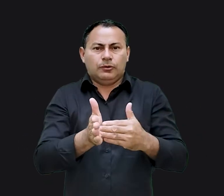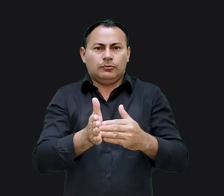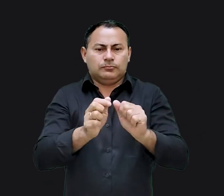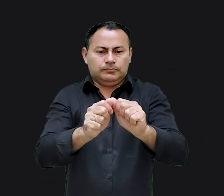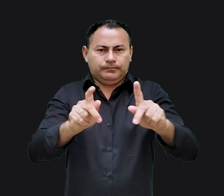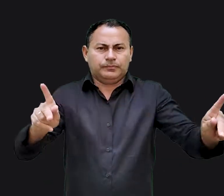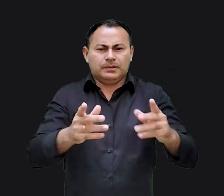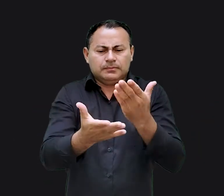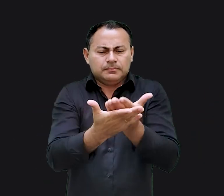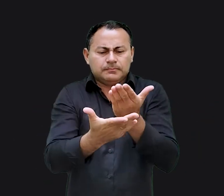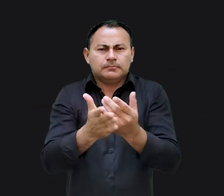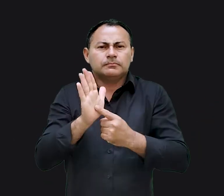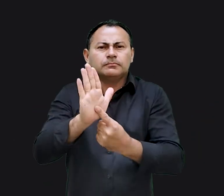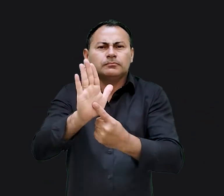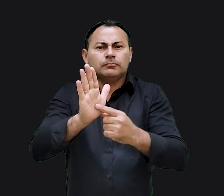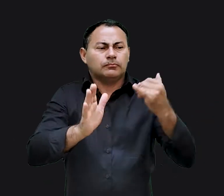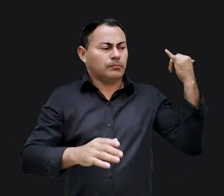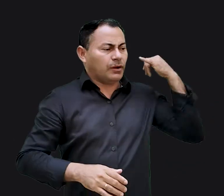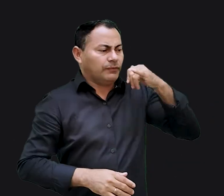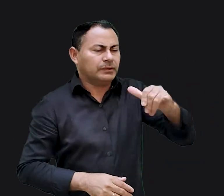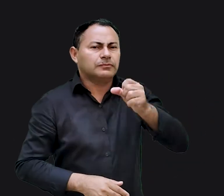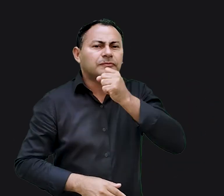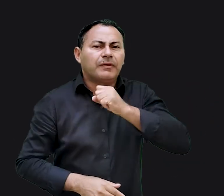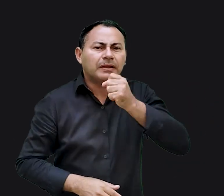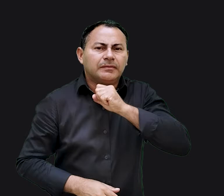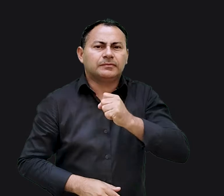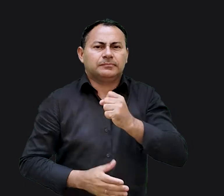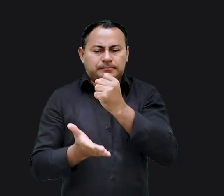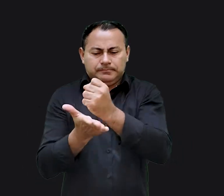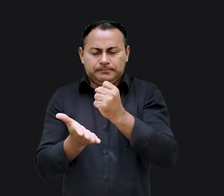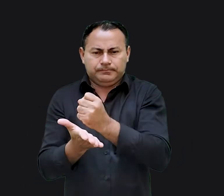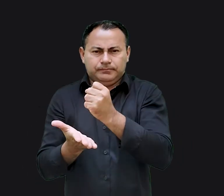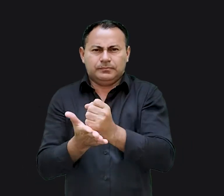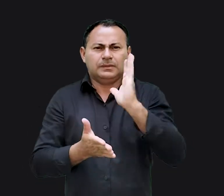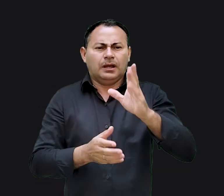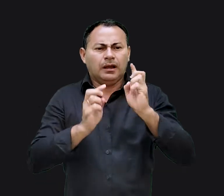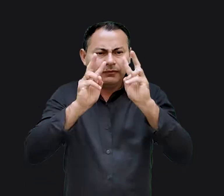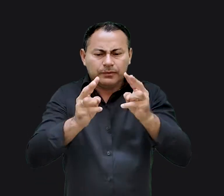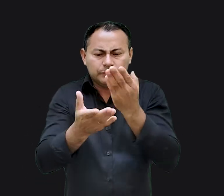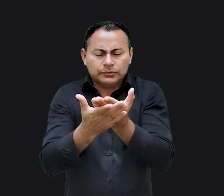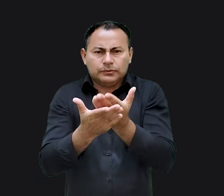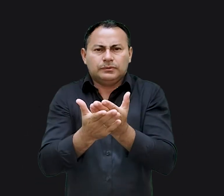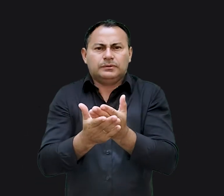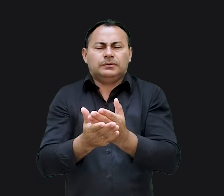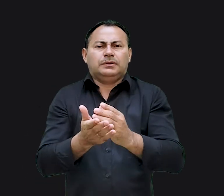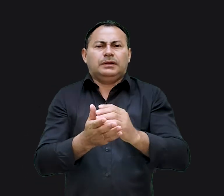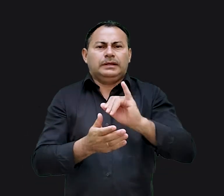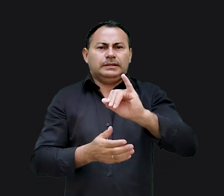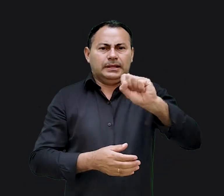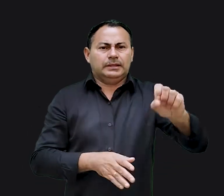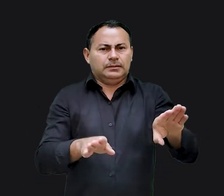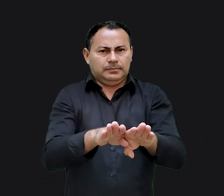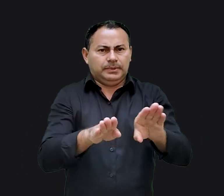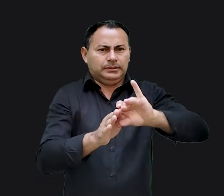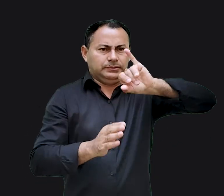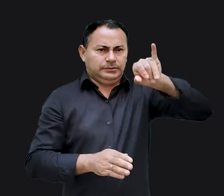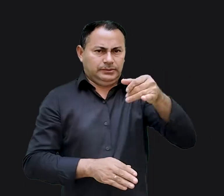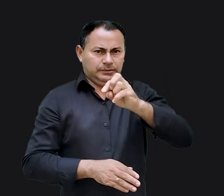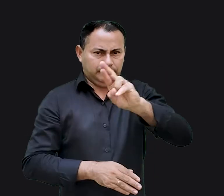ao Apocalipse. Esse estudo já nos trouxe aos profetas do Velho Testamento. Já vimos os livros de Isaías e de Jeremias e também